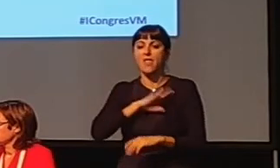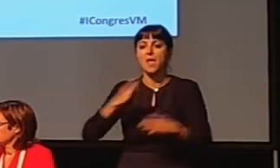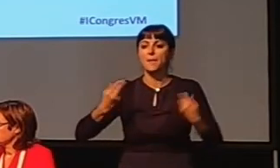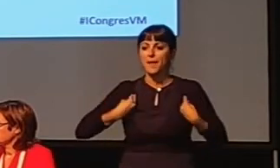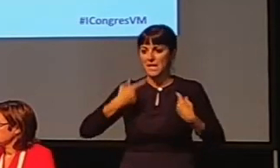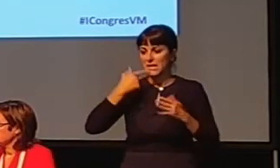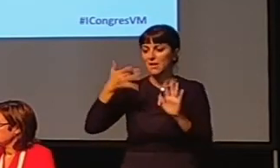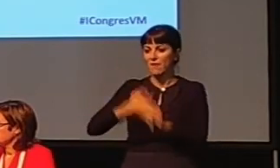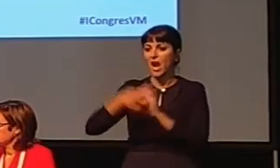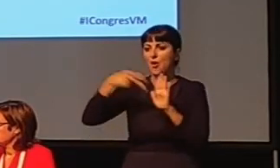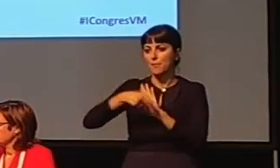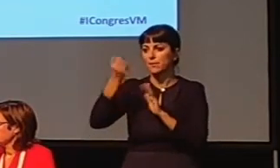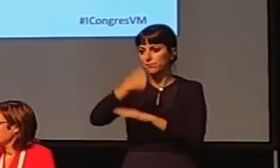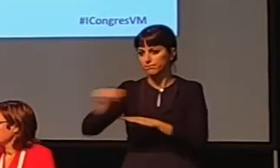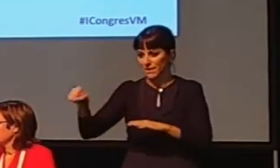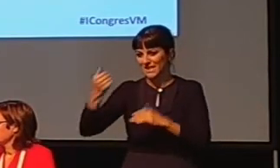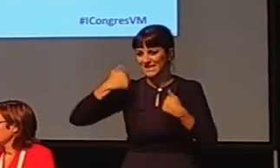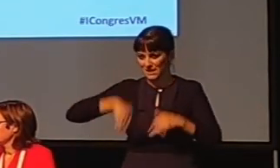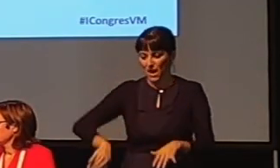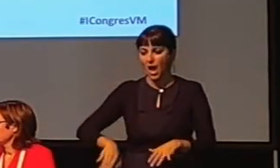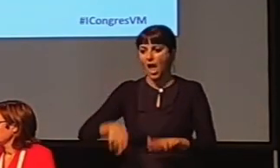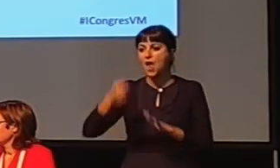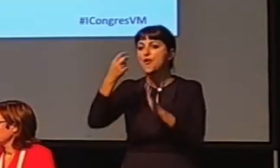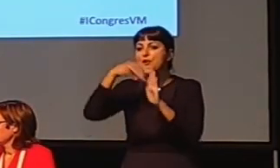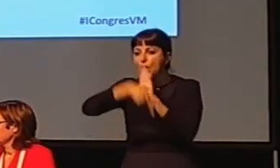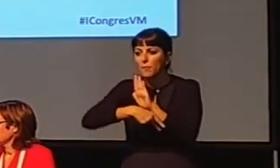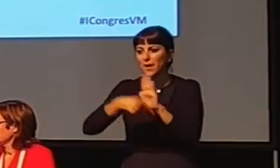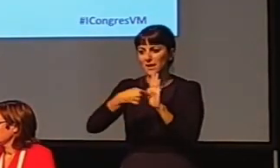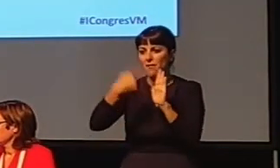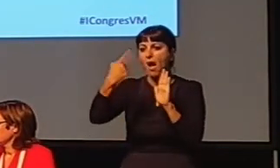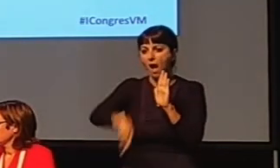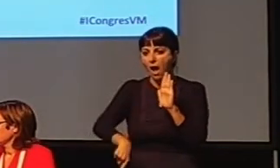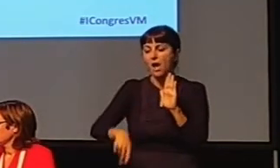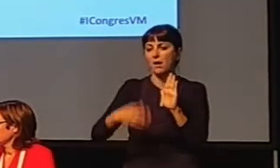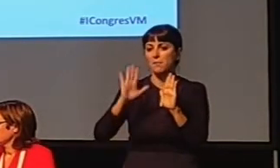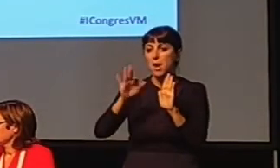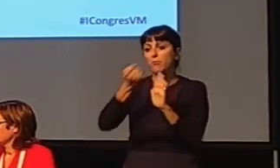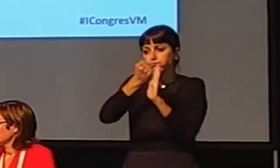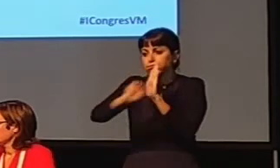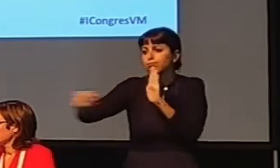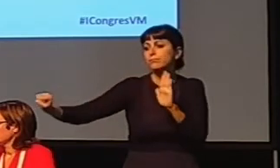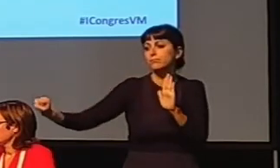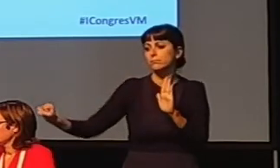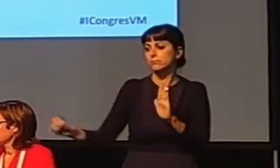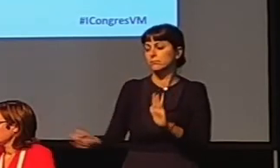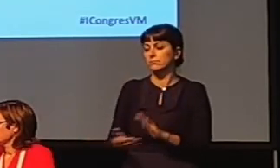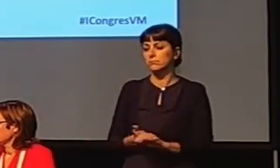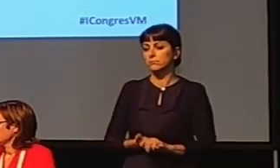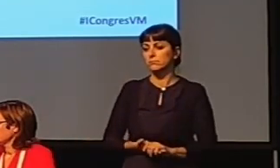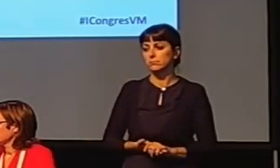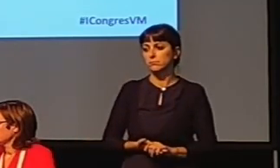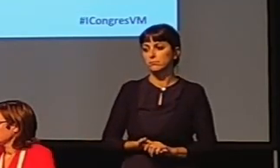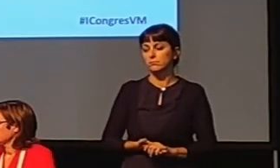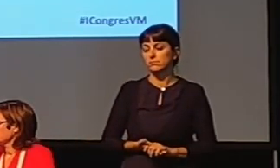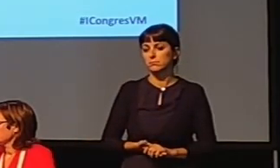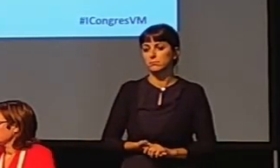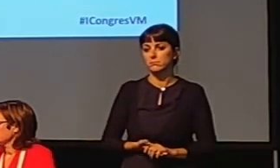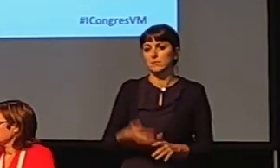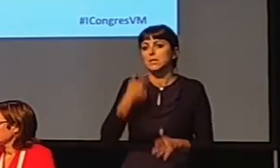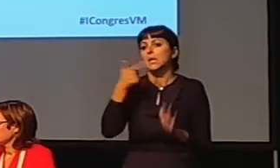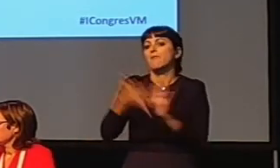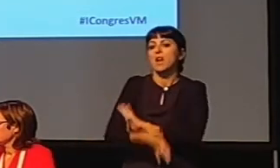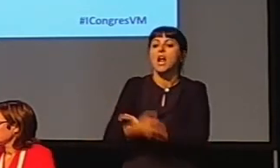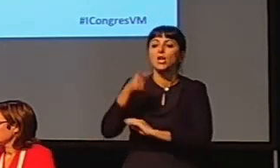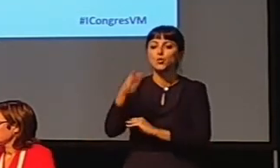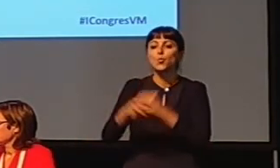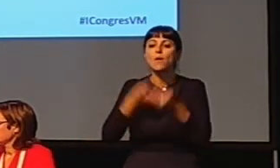normativa. Vull dir que no es una normativa internacional, es una normativa que está y se está incumpliendo, que té que veure amb que tú no has fet totes les coses que